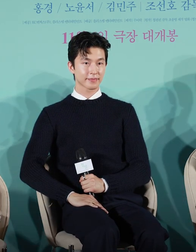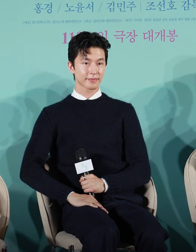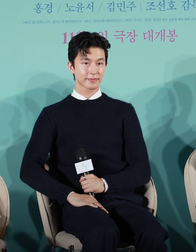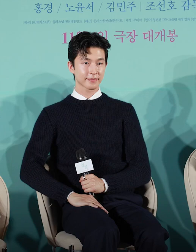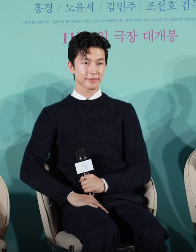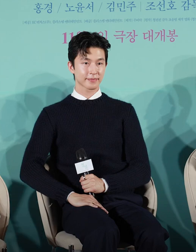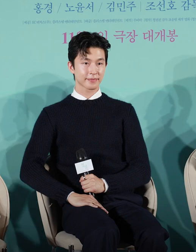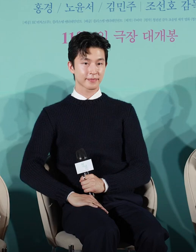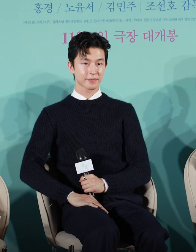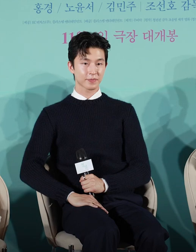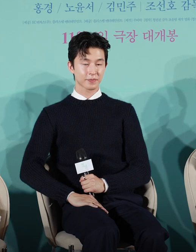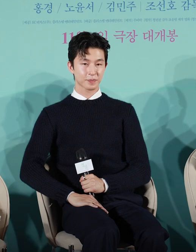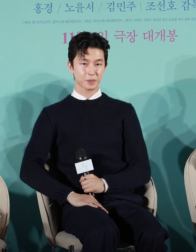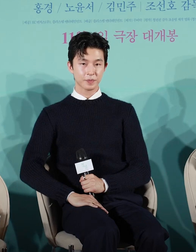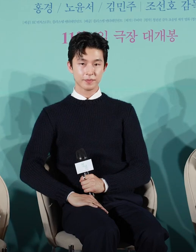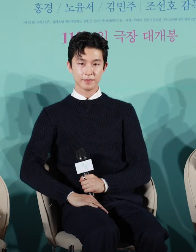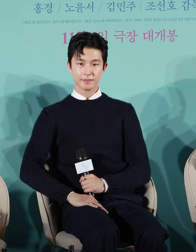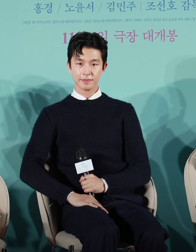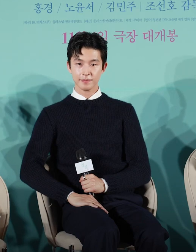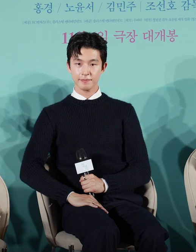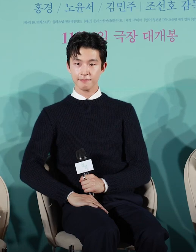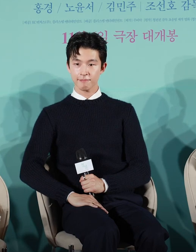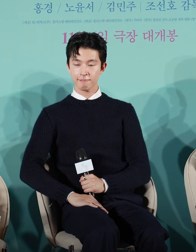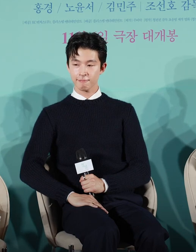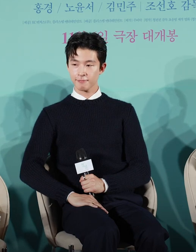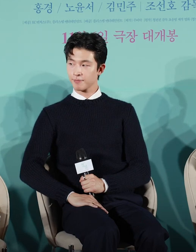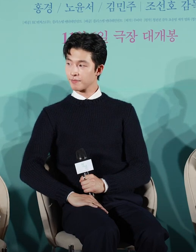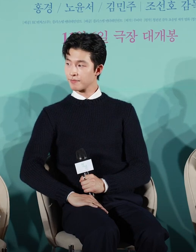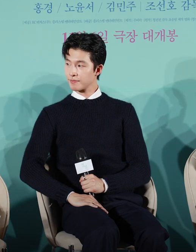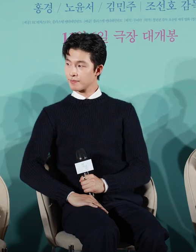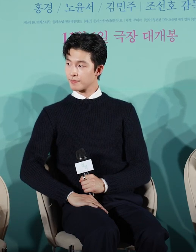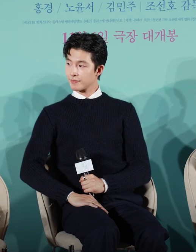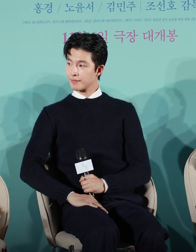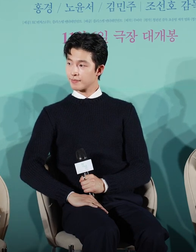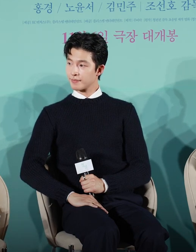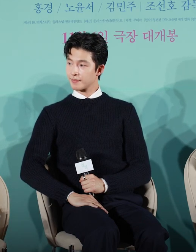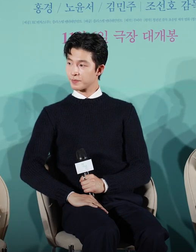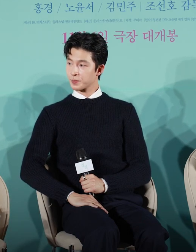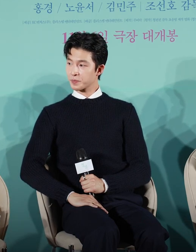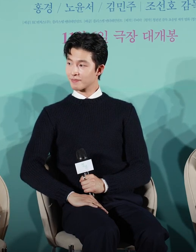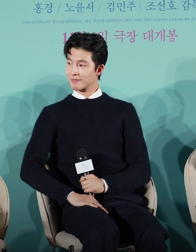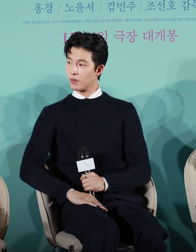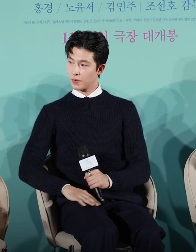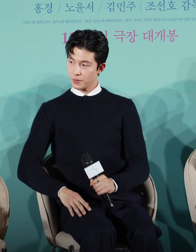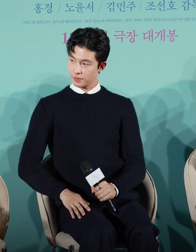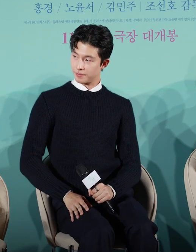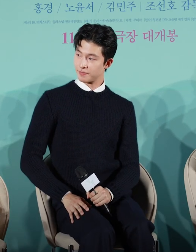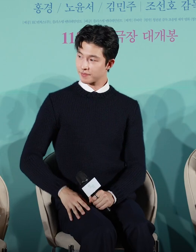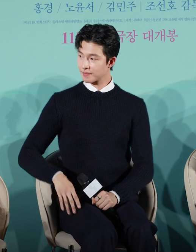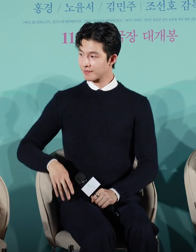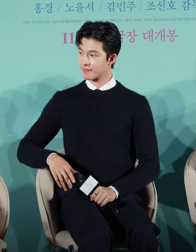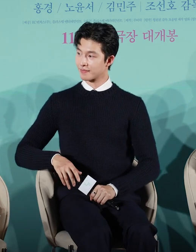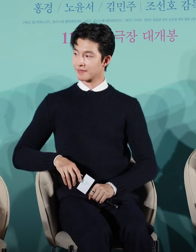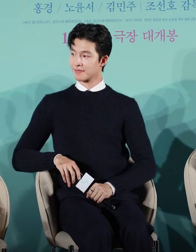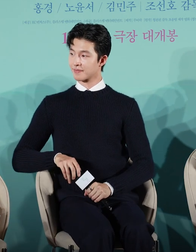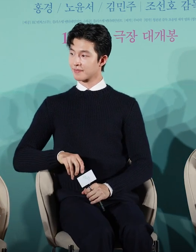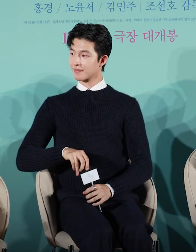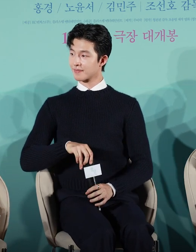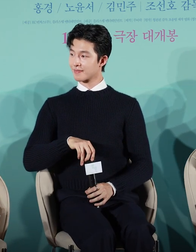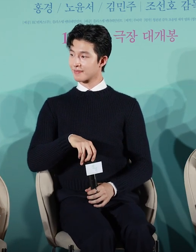이 얼굴 이름 수업 포스터를 보고 저희 스태프들에게 내 얼굴 이름은 뭐로 하면 좋을까 물어봤더니 우리 스태프 세 명이